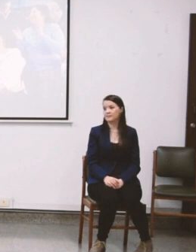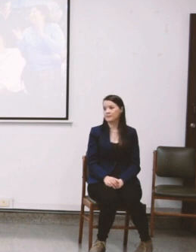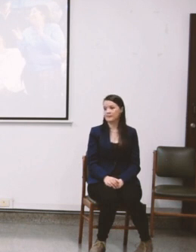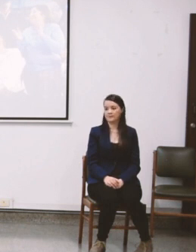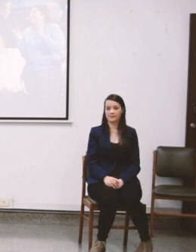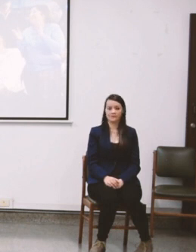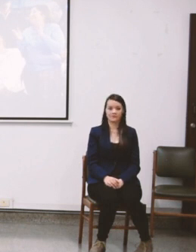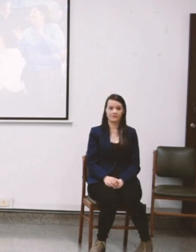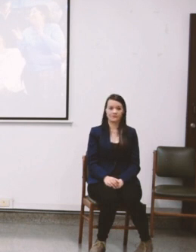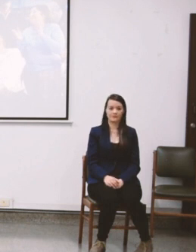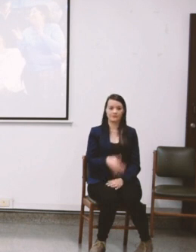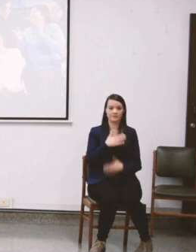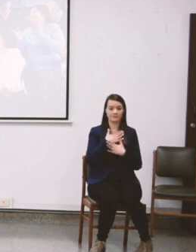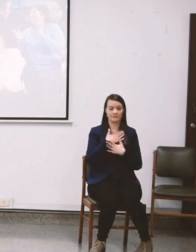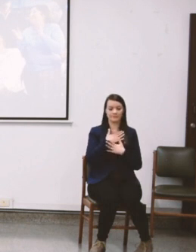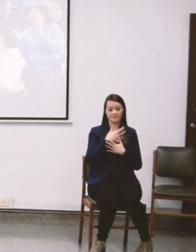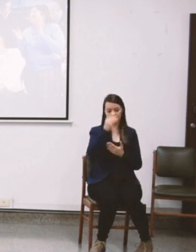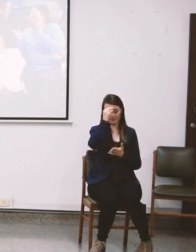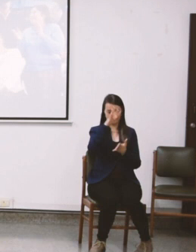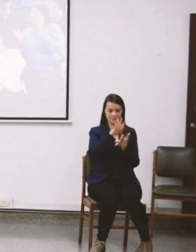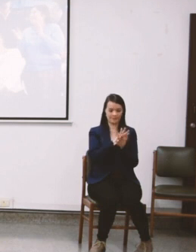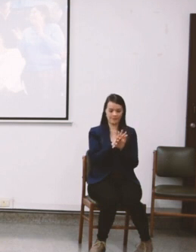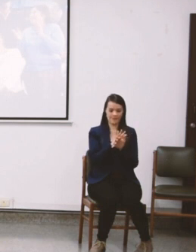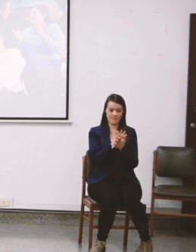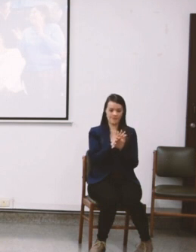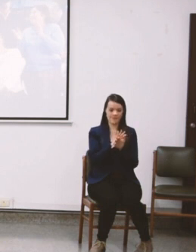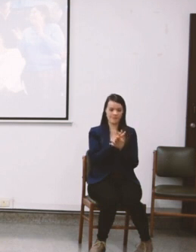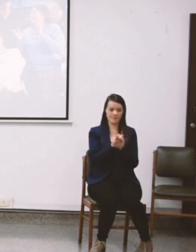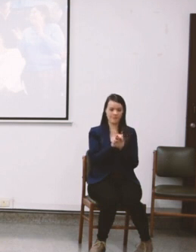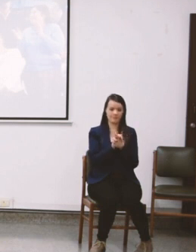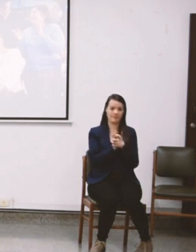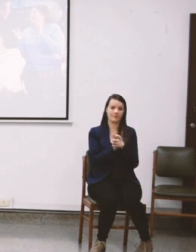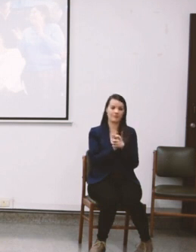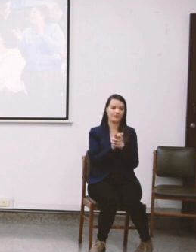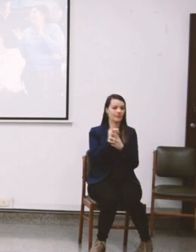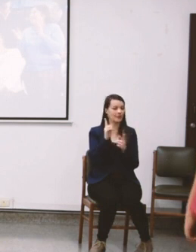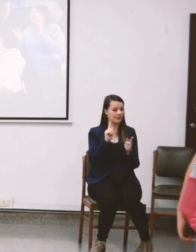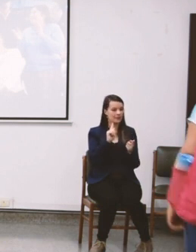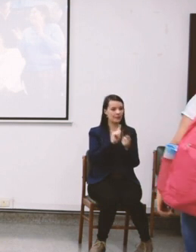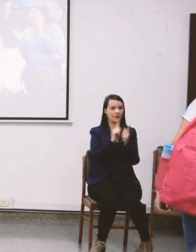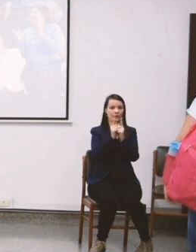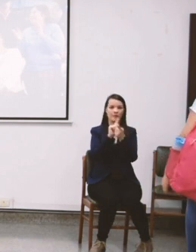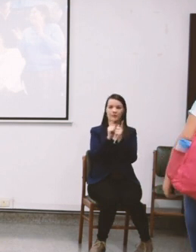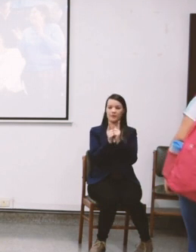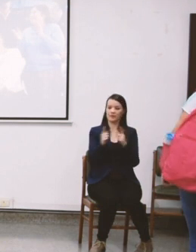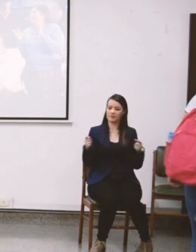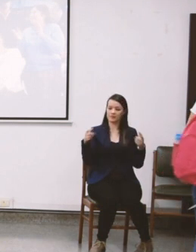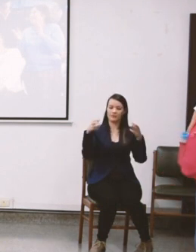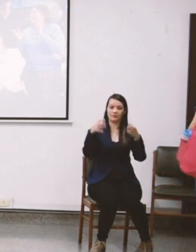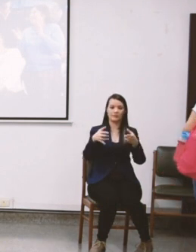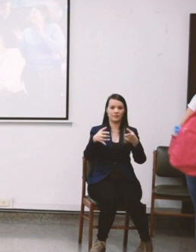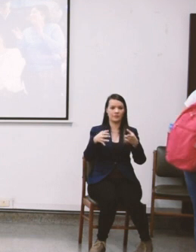pienso que si algo, como les dije, deja precisamente el encuentro, no solamente deja encuentros, sino